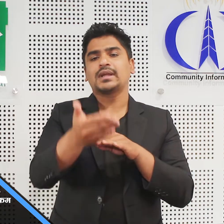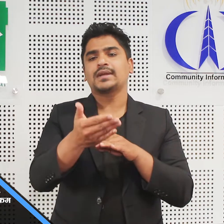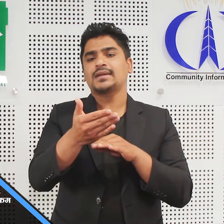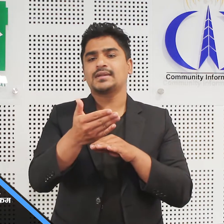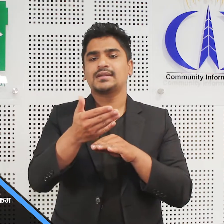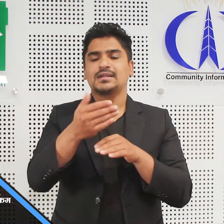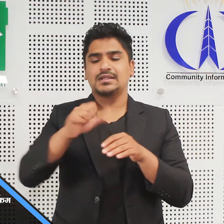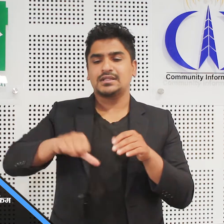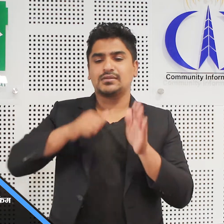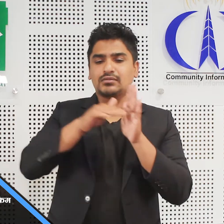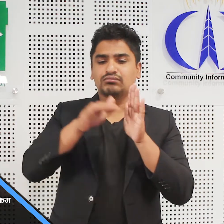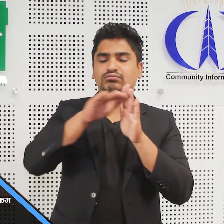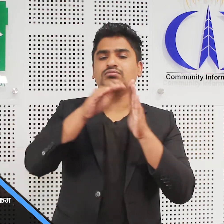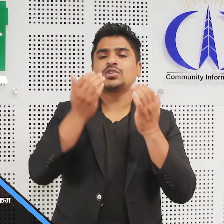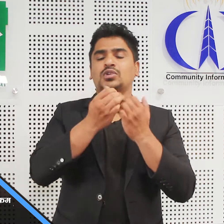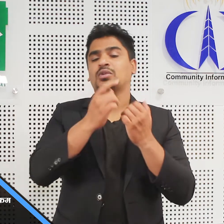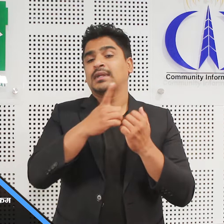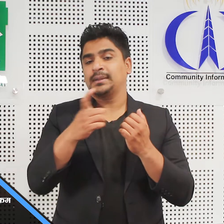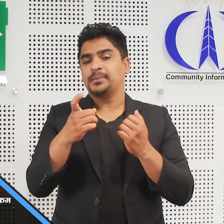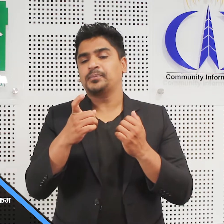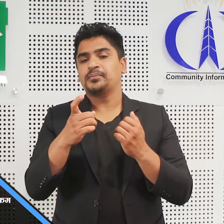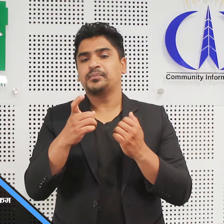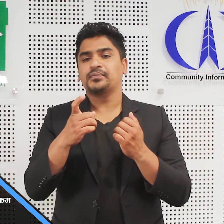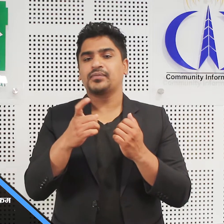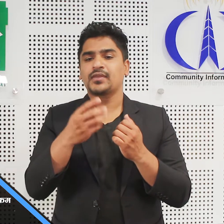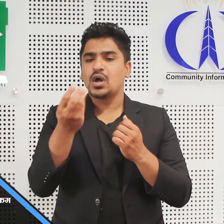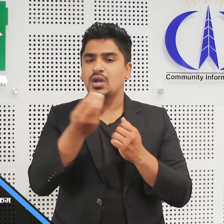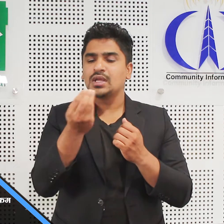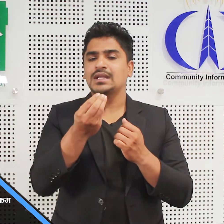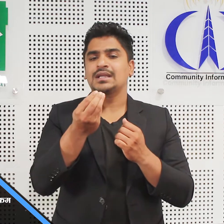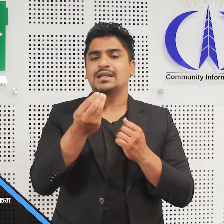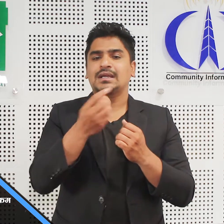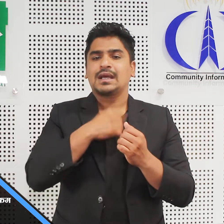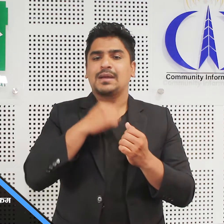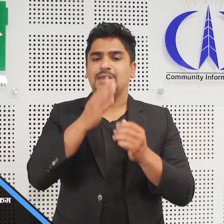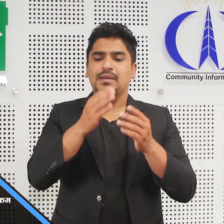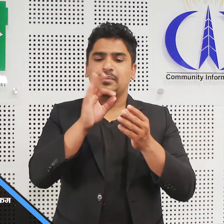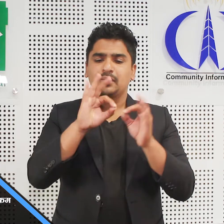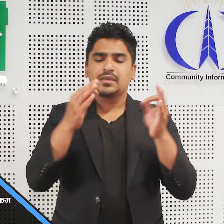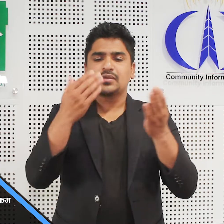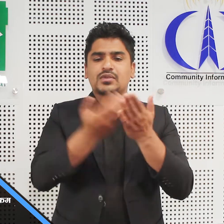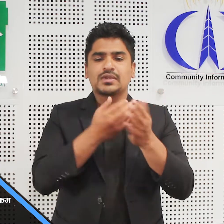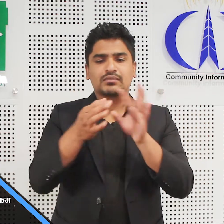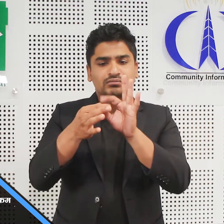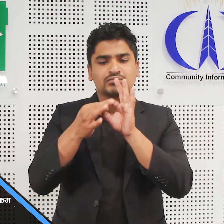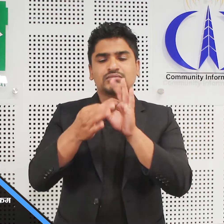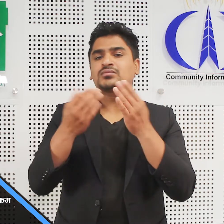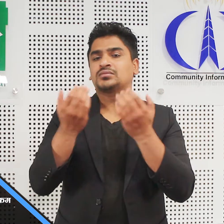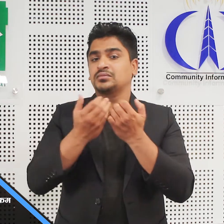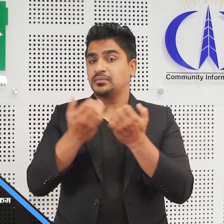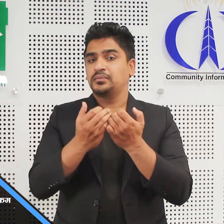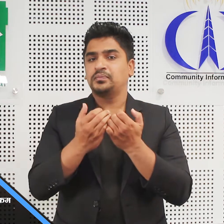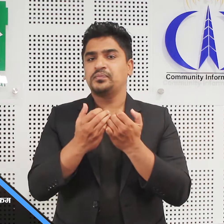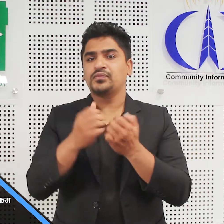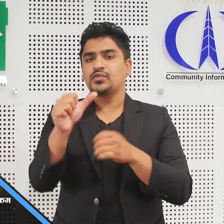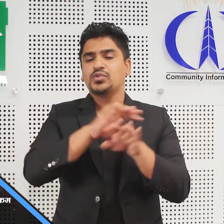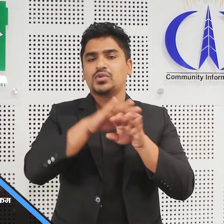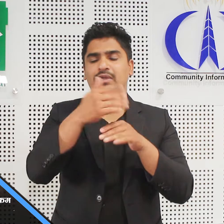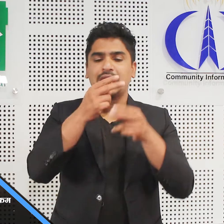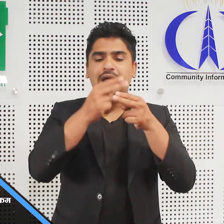स्तर उठ्नको निमित्त, उठाउनको निमित्त अलिकति केही हामीले विभिन्न सङ्घ संस्थाहरूसँग कोअर्डिनेसन गरेर तिनीहरूलाई आर्थिक सहयोग पनि